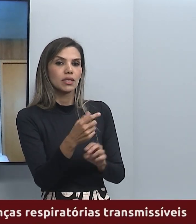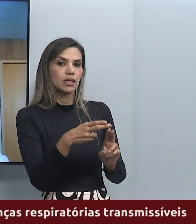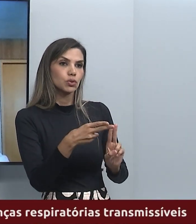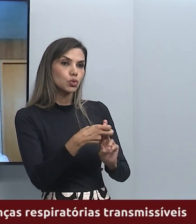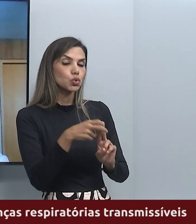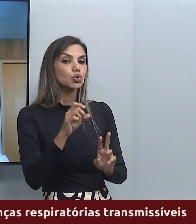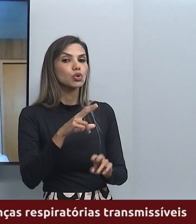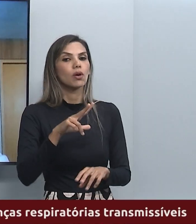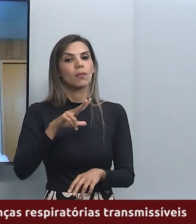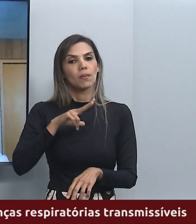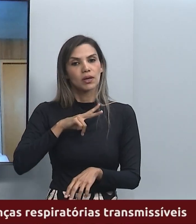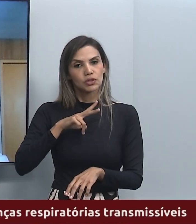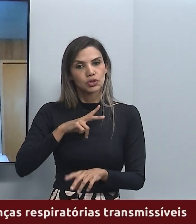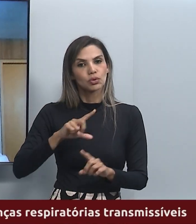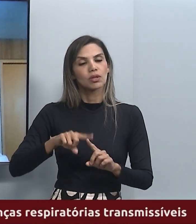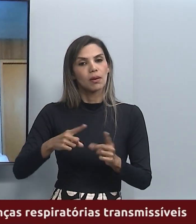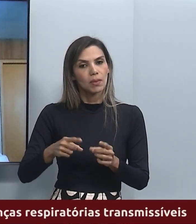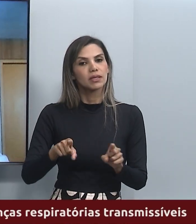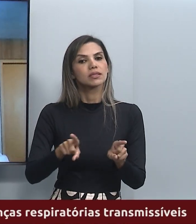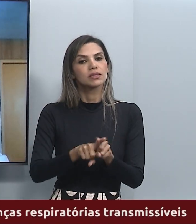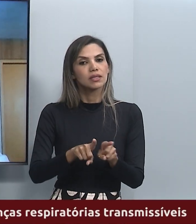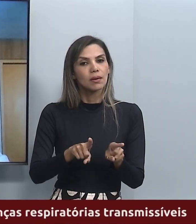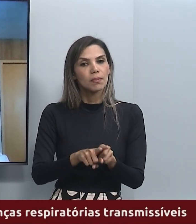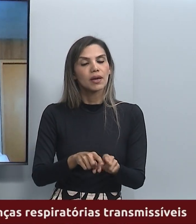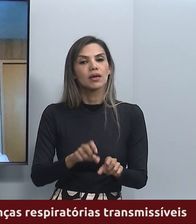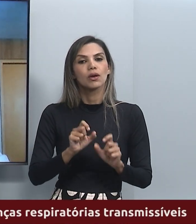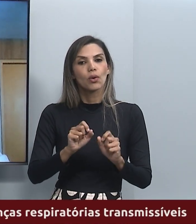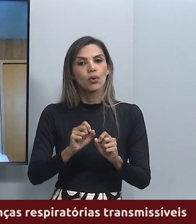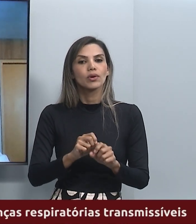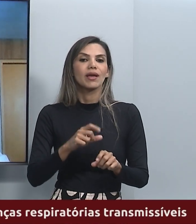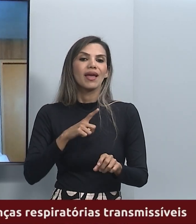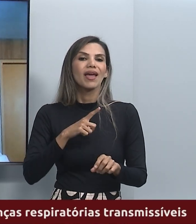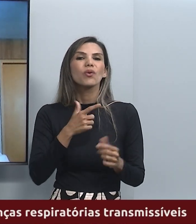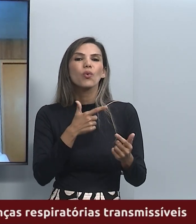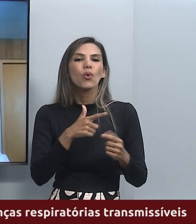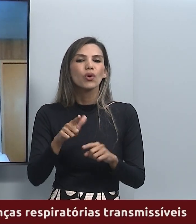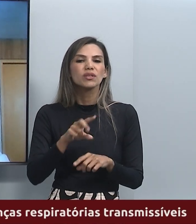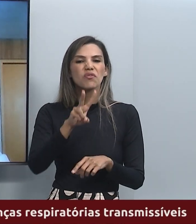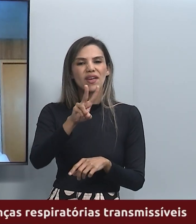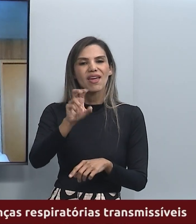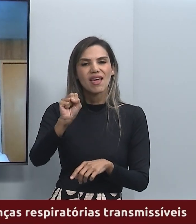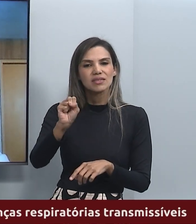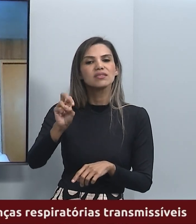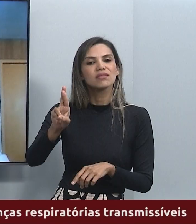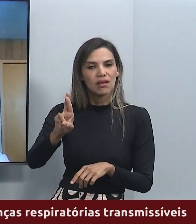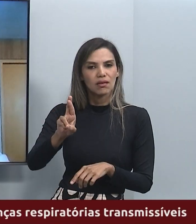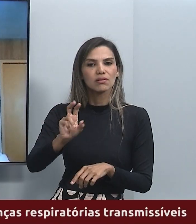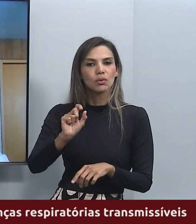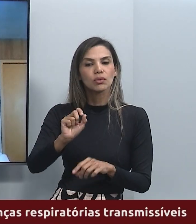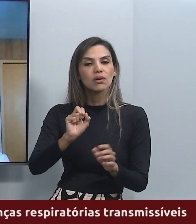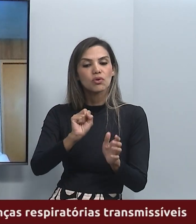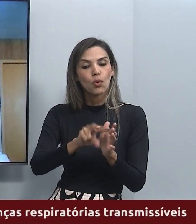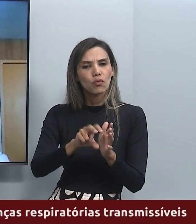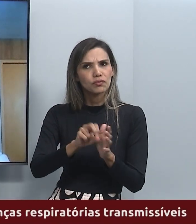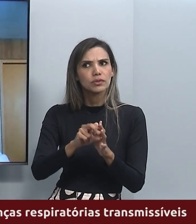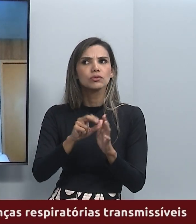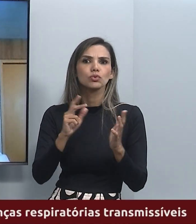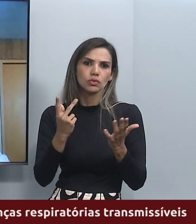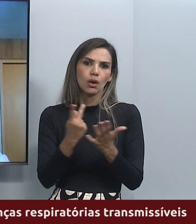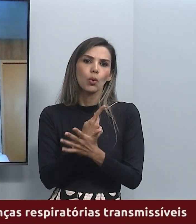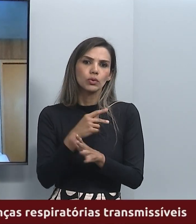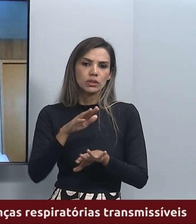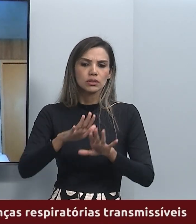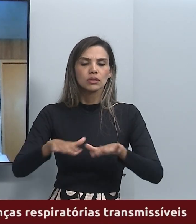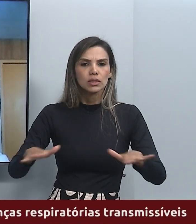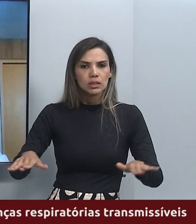meio privado, mas ela é contra o vírus sincicial respiratório, que também é um vírus comum, não só nas